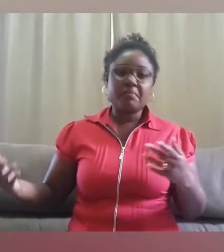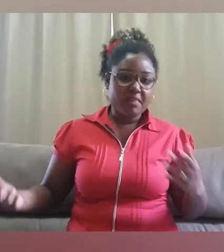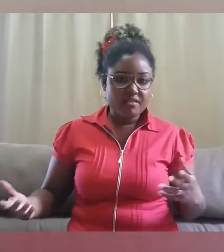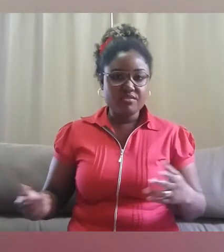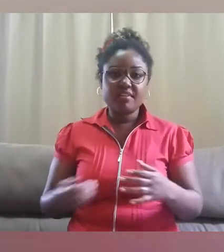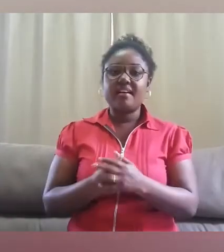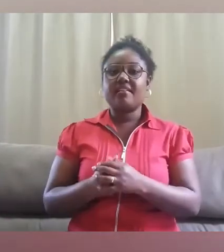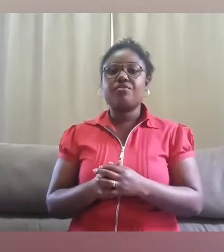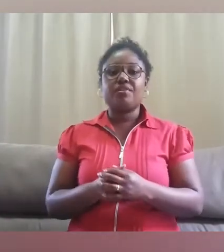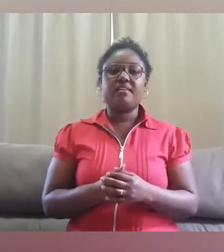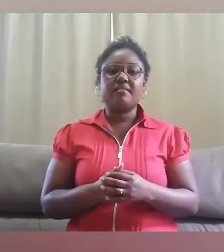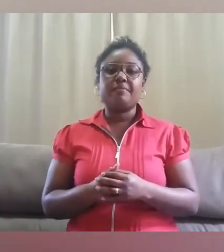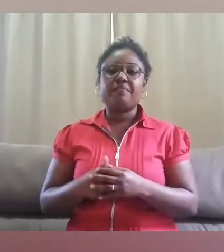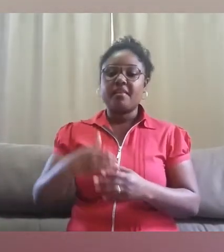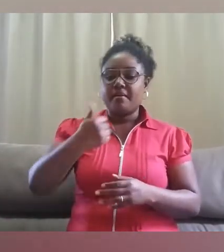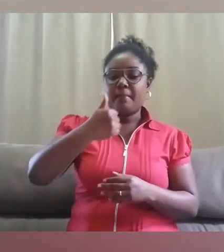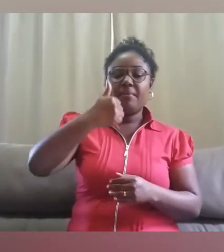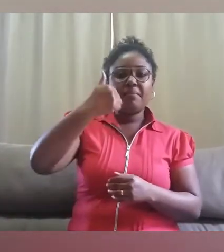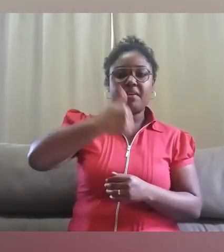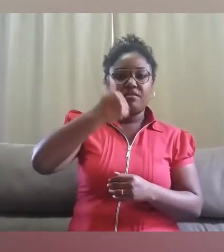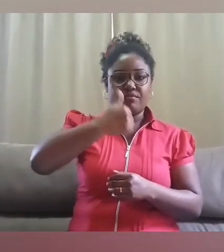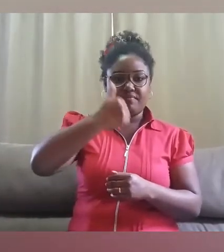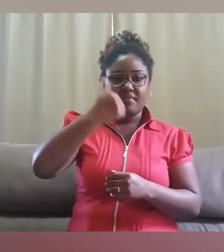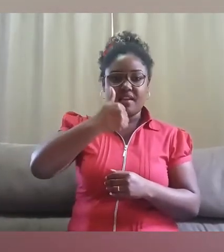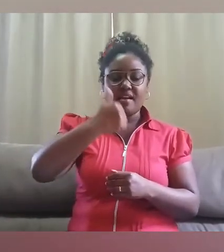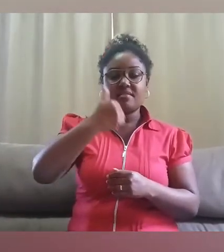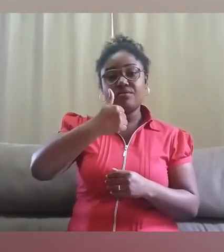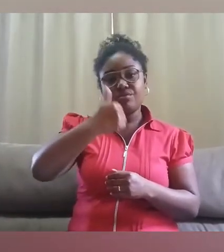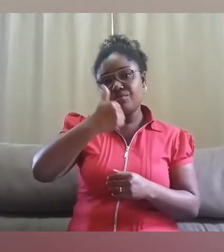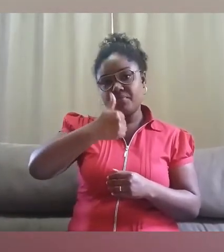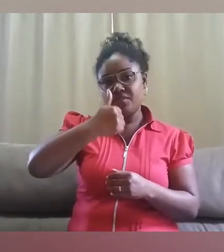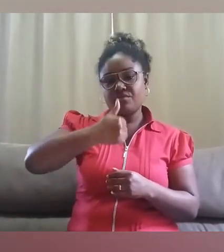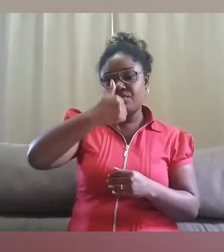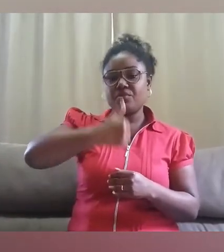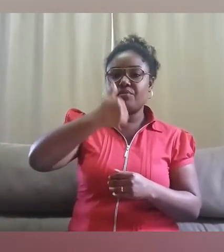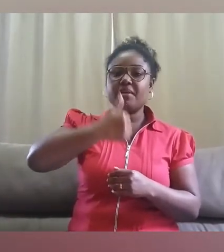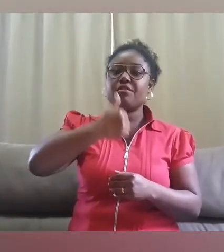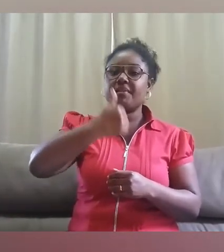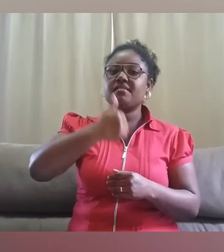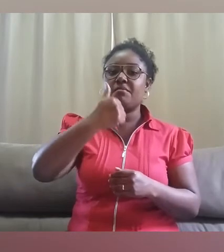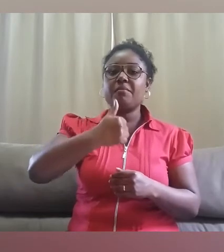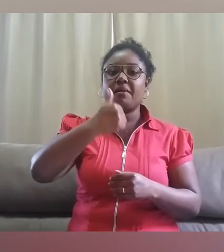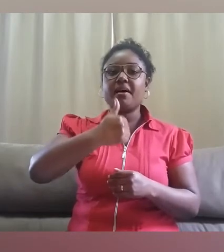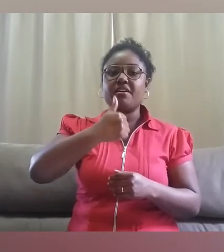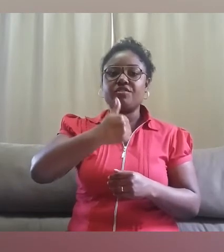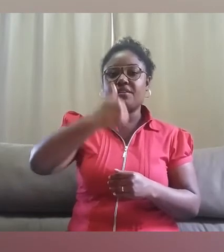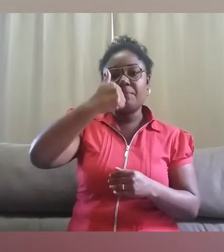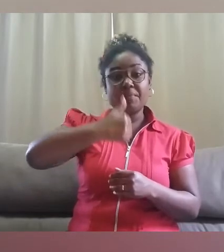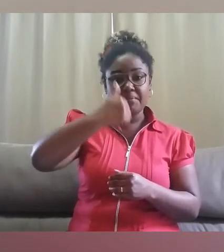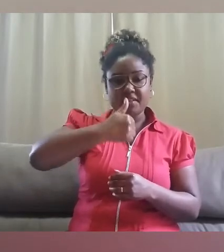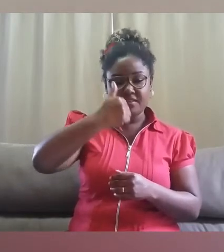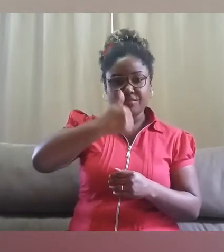primeiro lugar na corrida. Primeiro. Aí, são os números com o movimento para cima e para baixo. Então, primeiro.